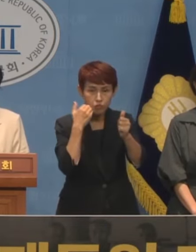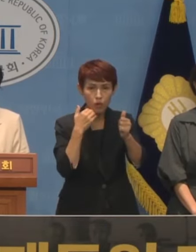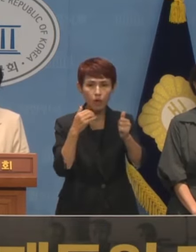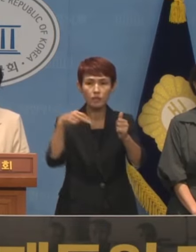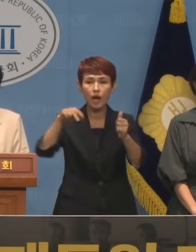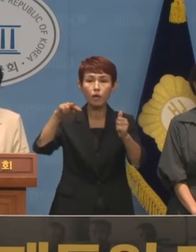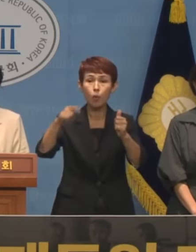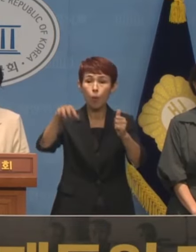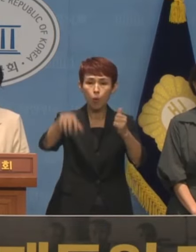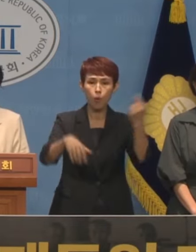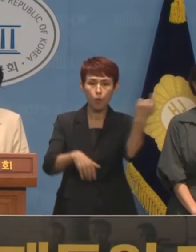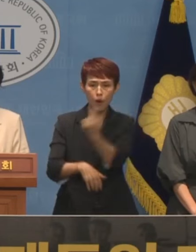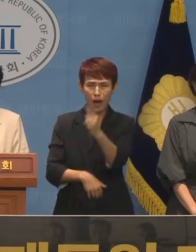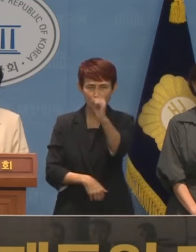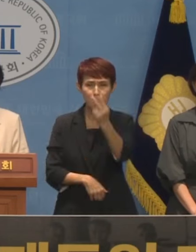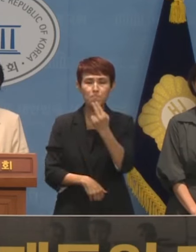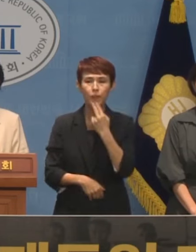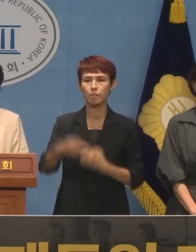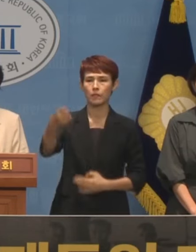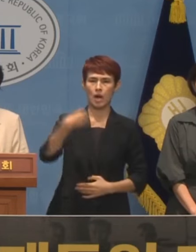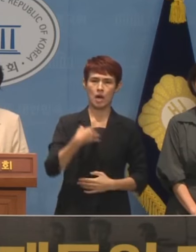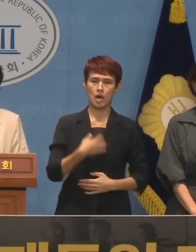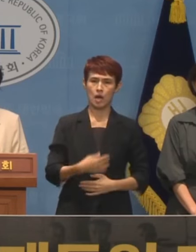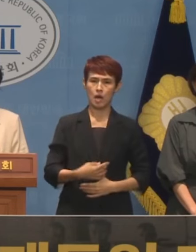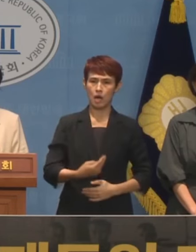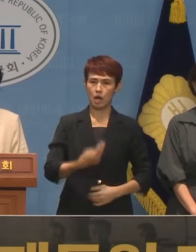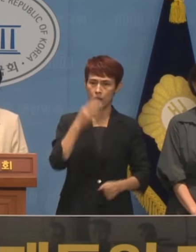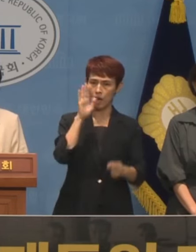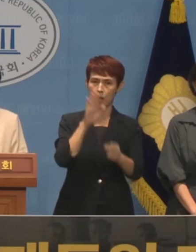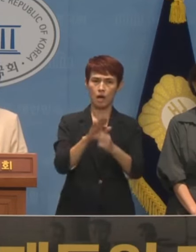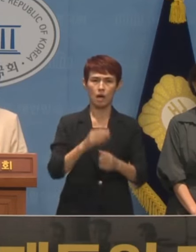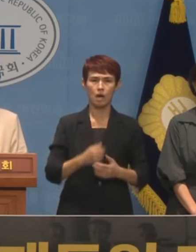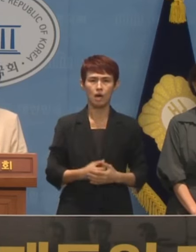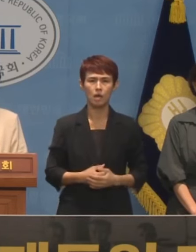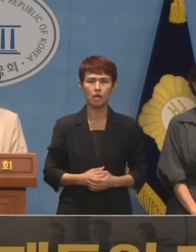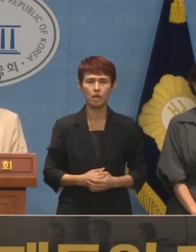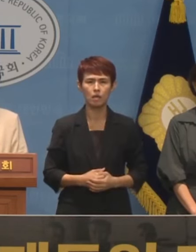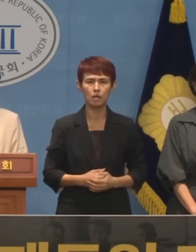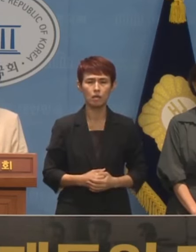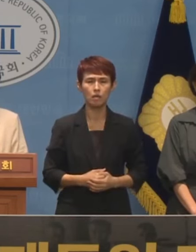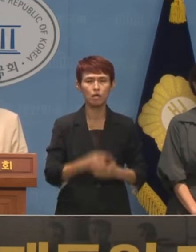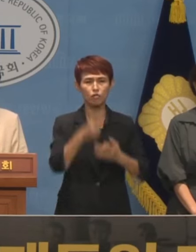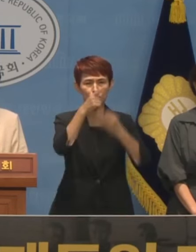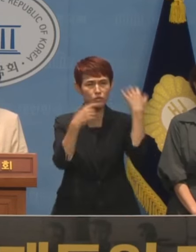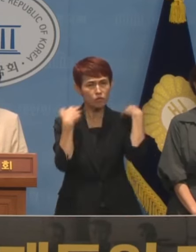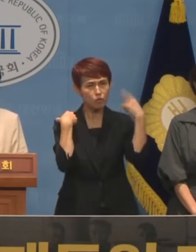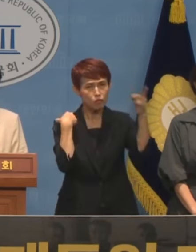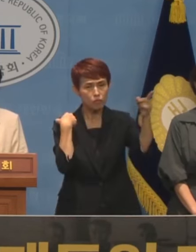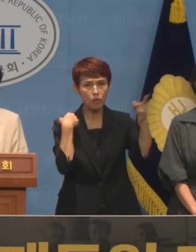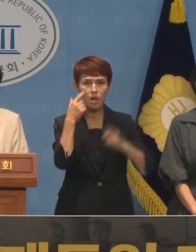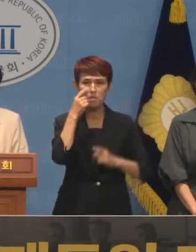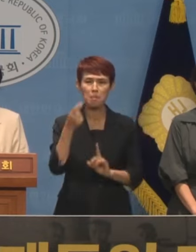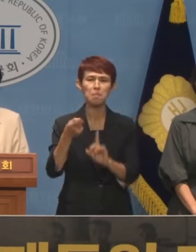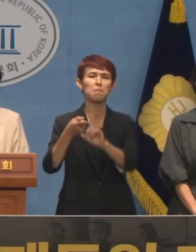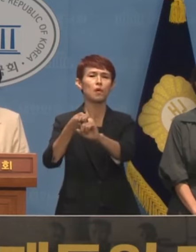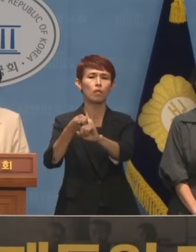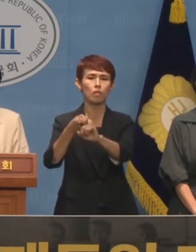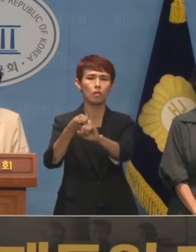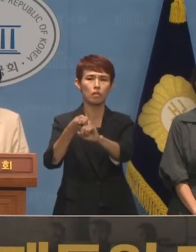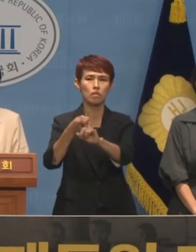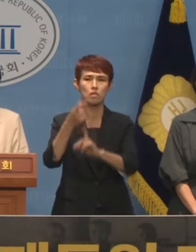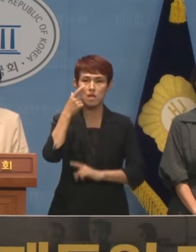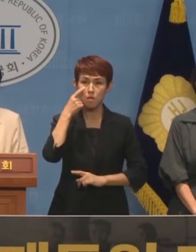사도섬 방문하지 않았다고 했습니다 이게 말이나 되는 일입니까 윤성열 정부가 일본 편에 서서